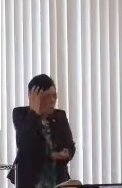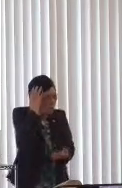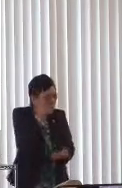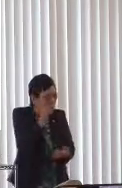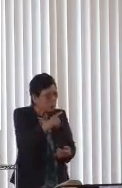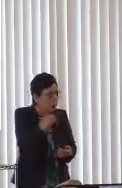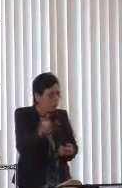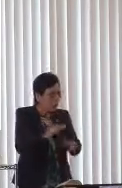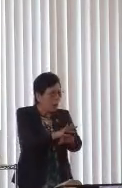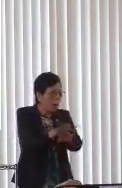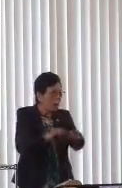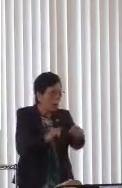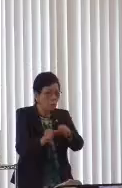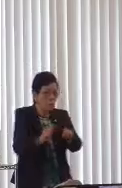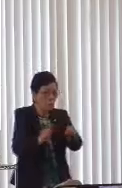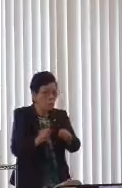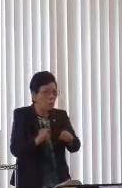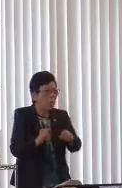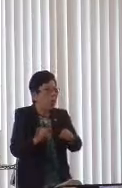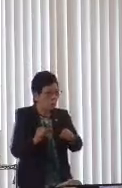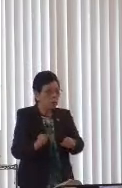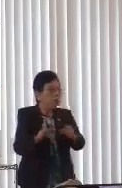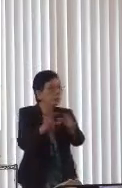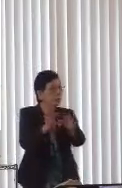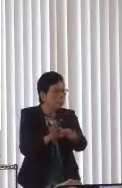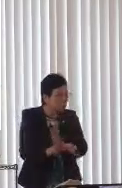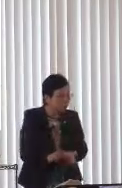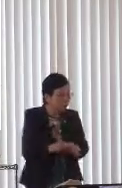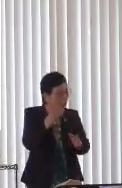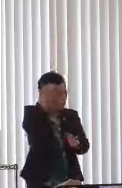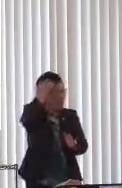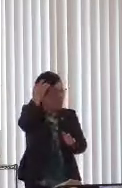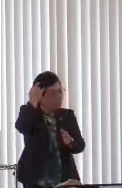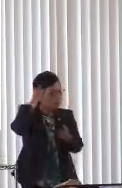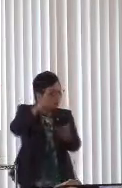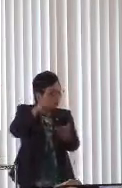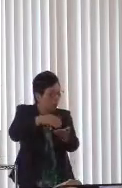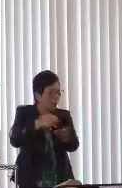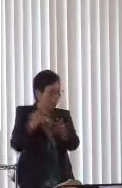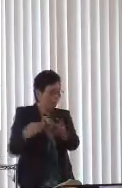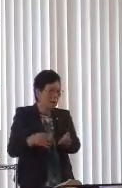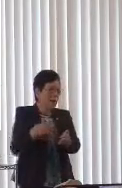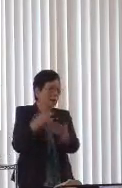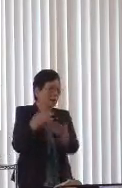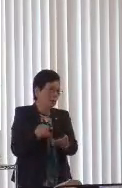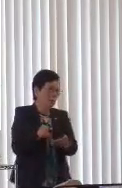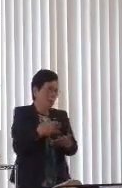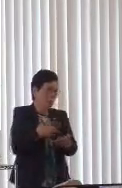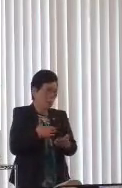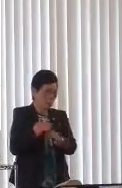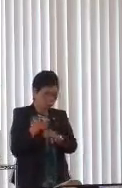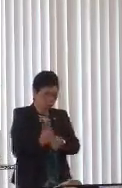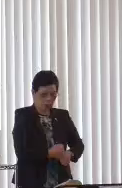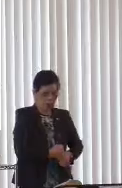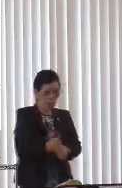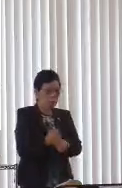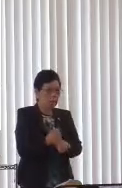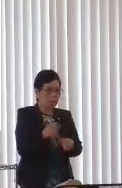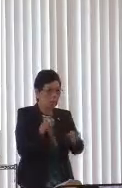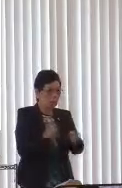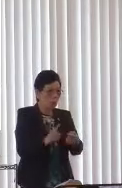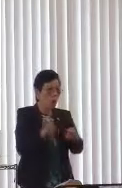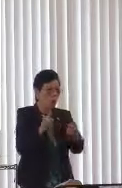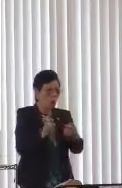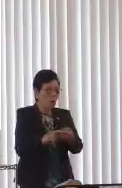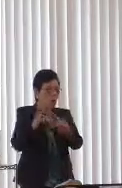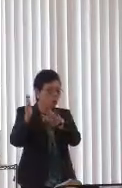ける愛の行動こそが油を備えると ということなんだということです。